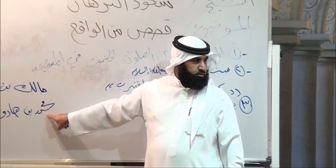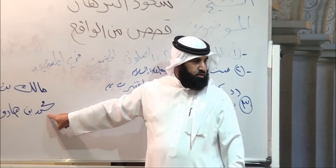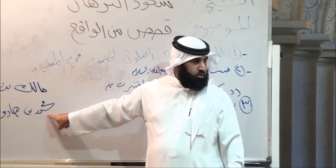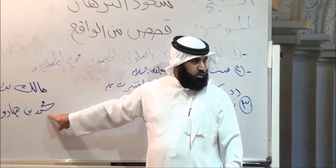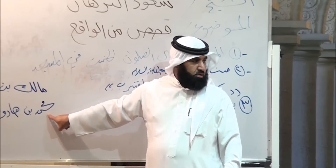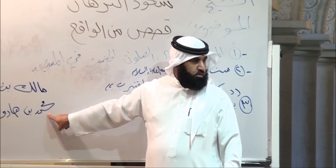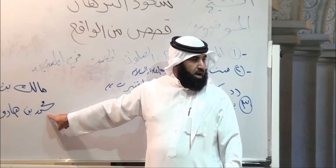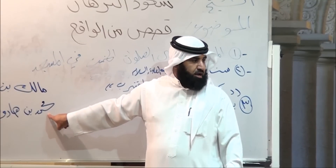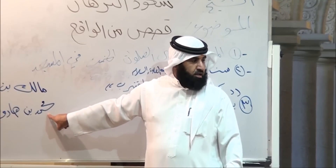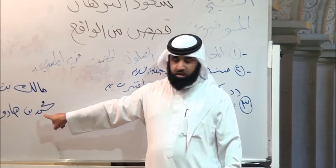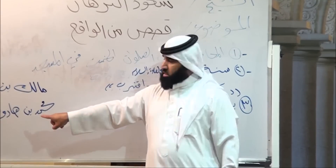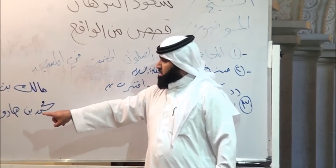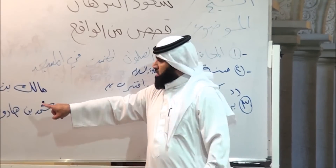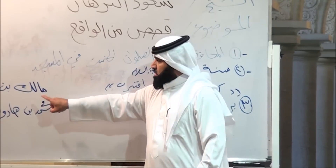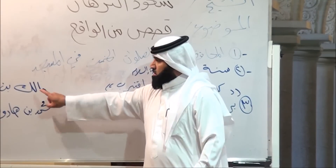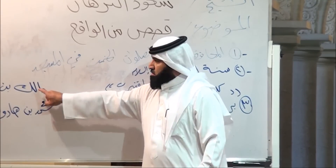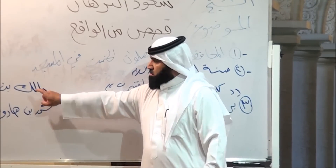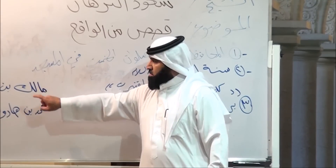محمد بن هارون؟ أي نعم.